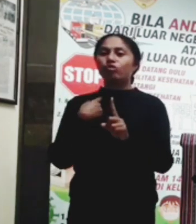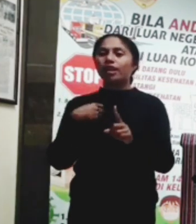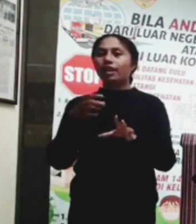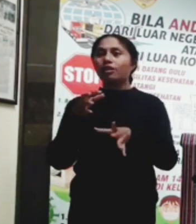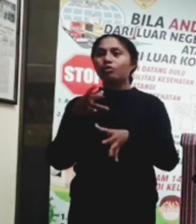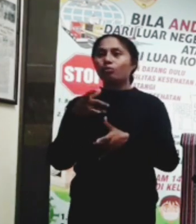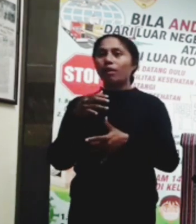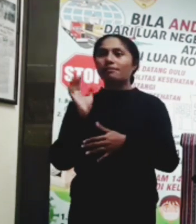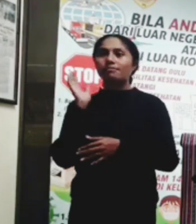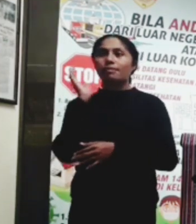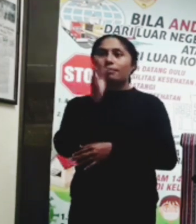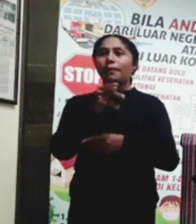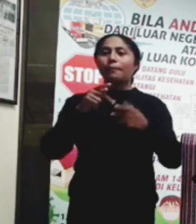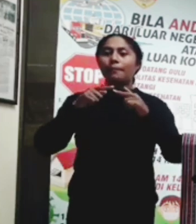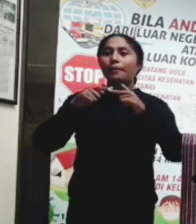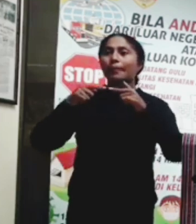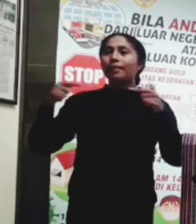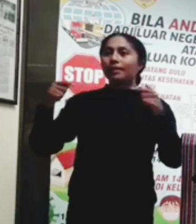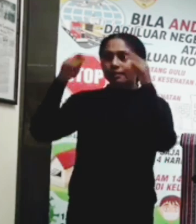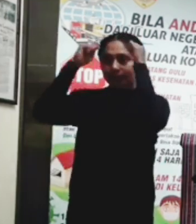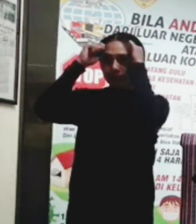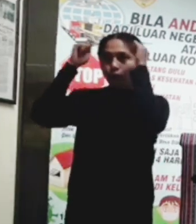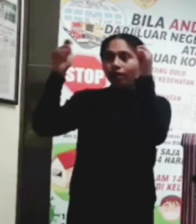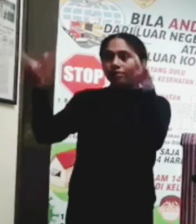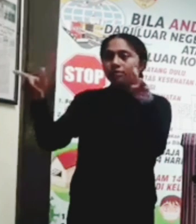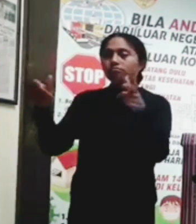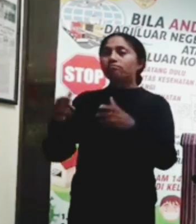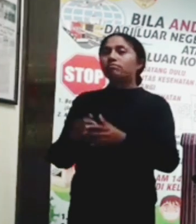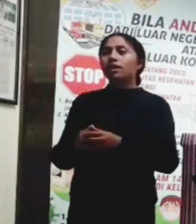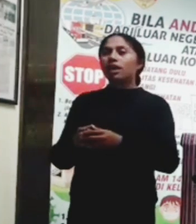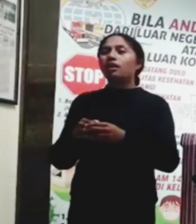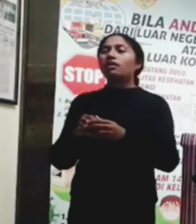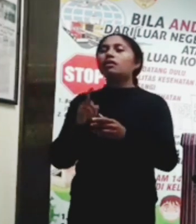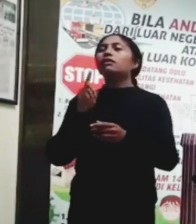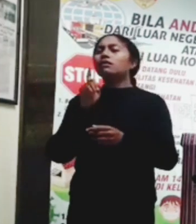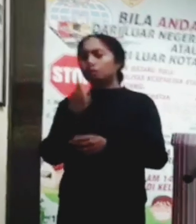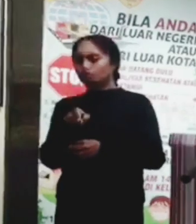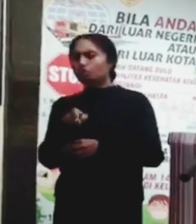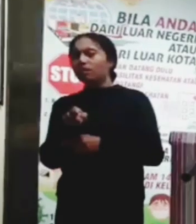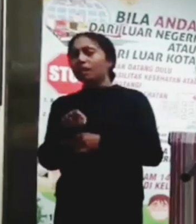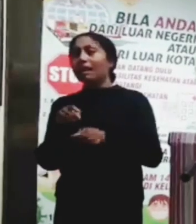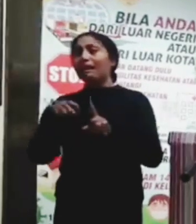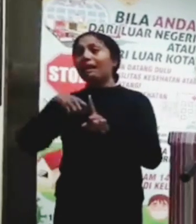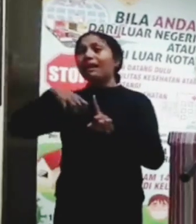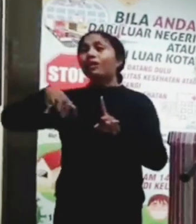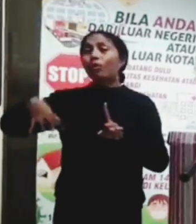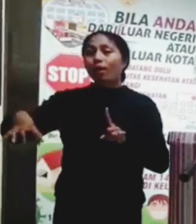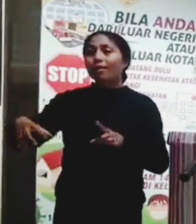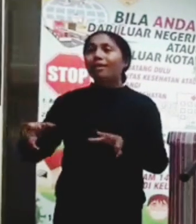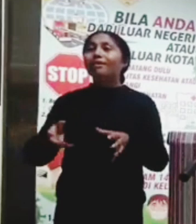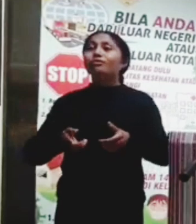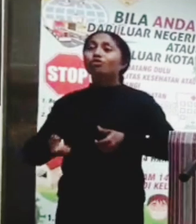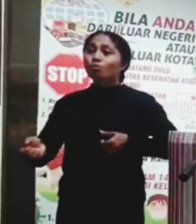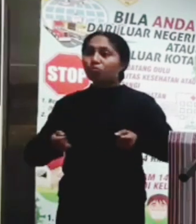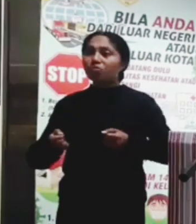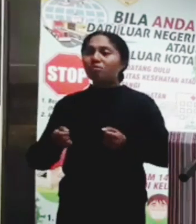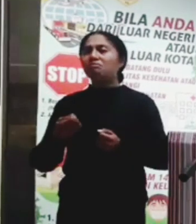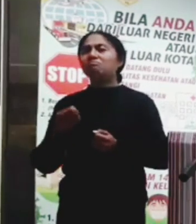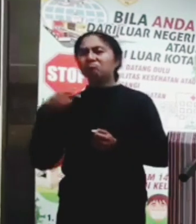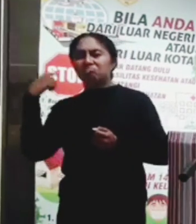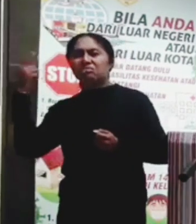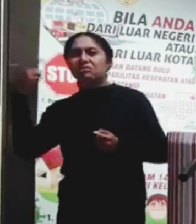perbatasan motaain ini tentu saja keluarga dari para driver yang seringkali